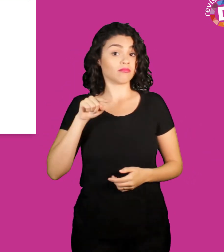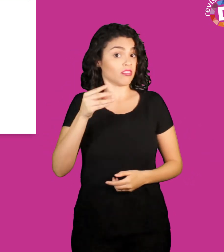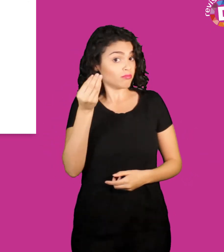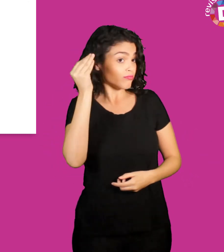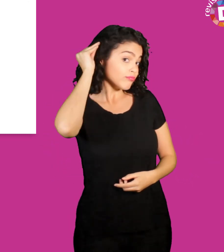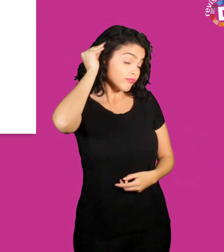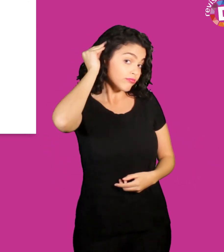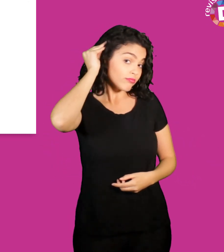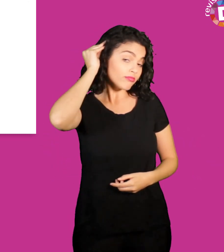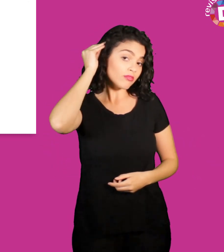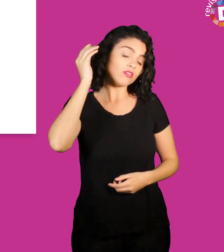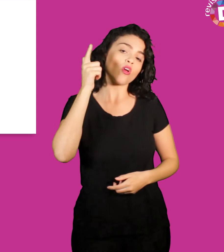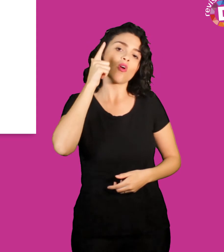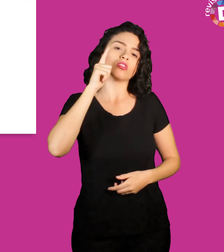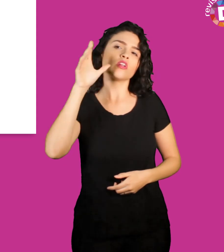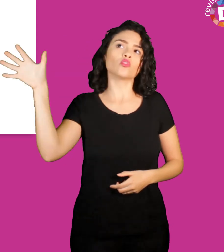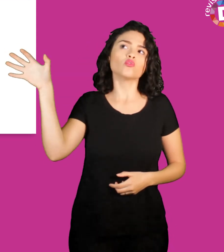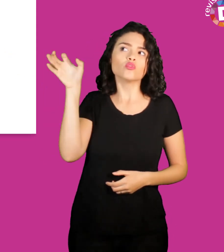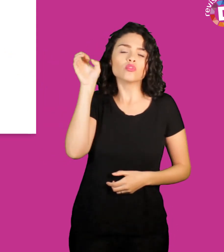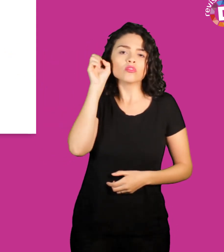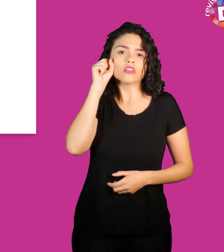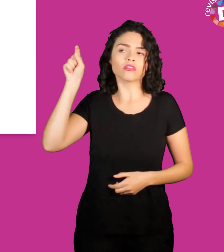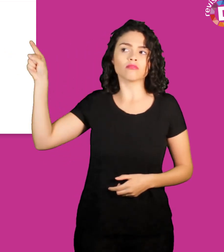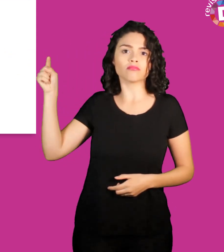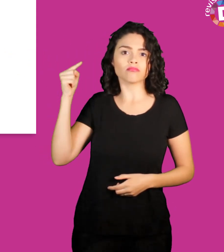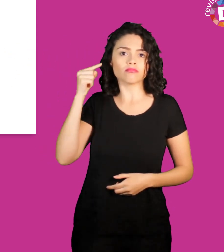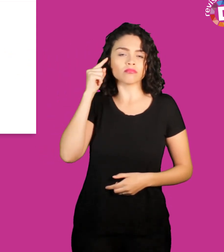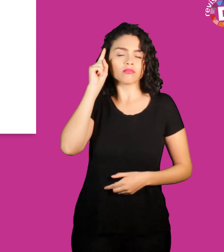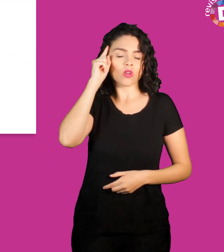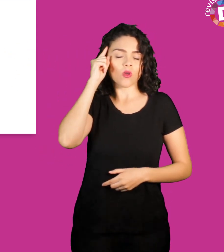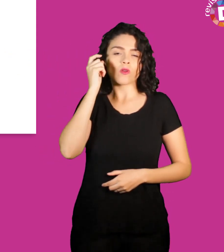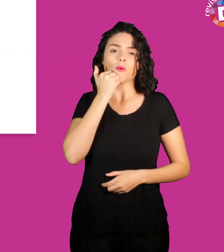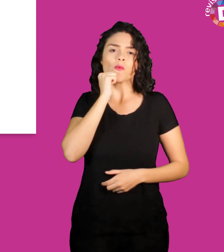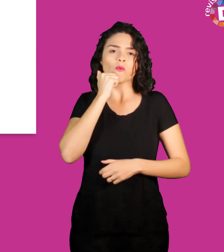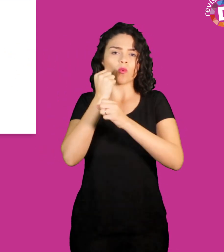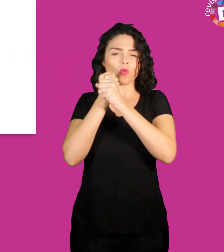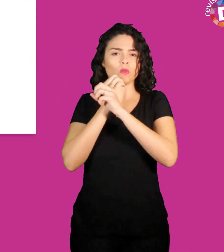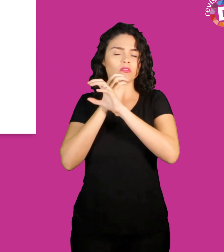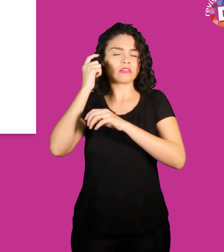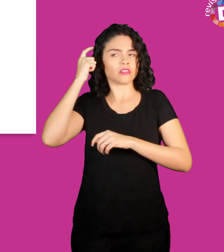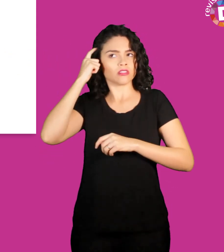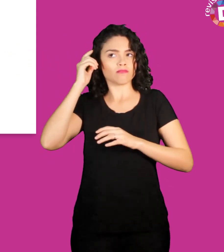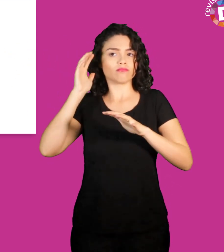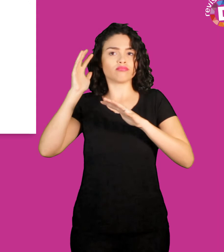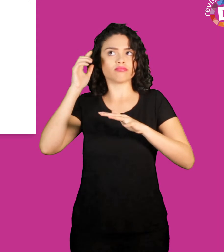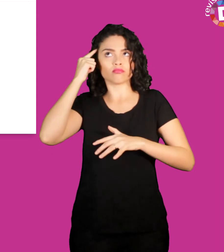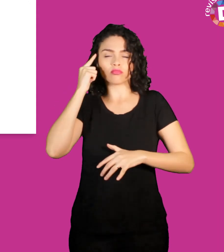criado para transmitir o som por condução óssea em substituição à condução aérea presente